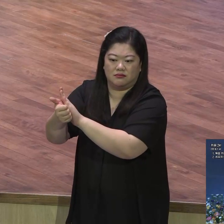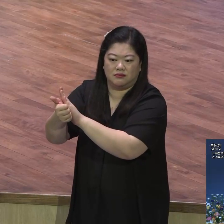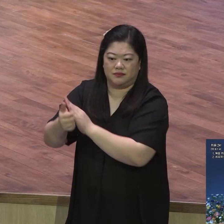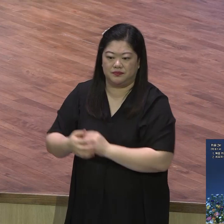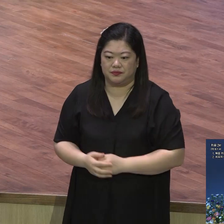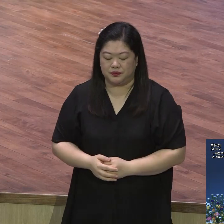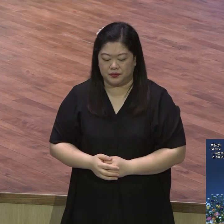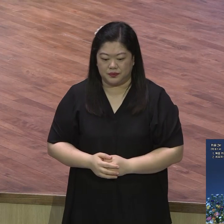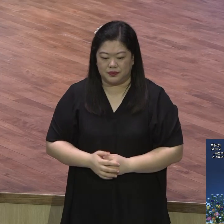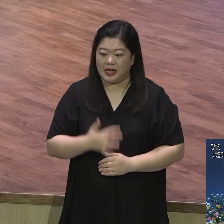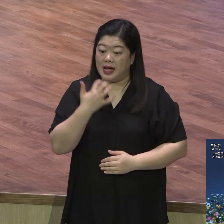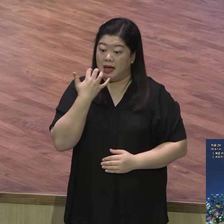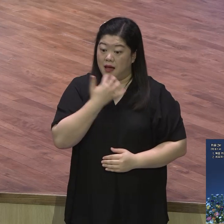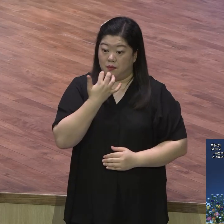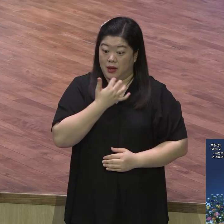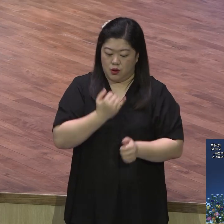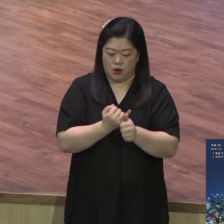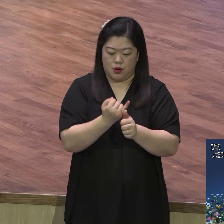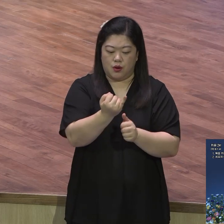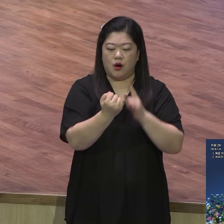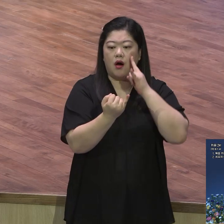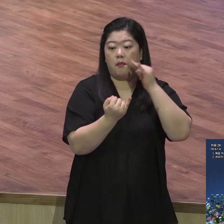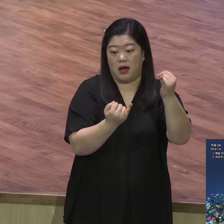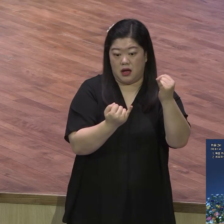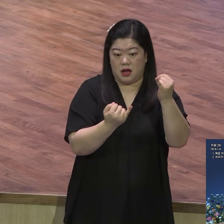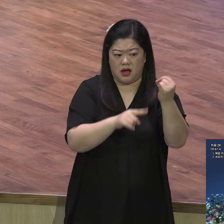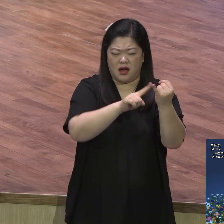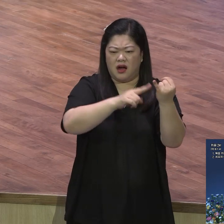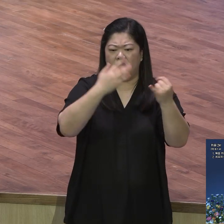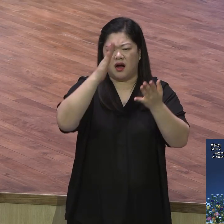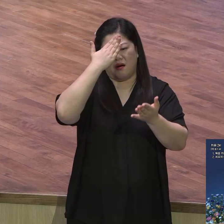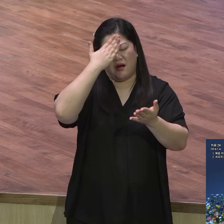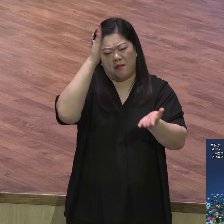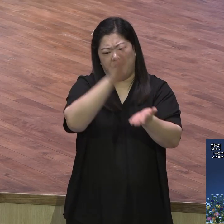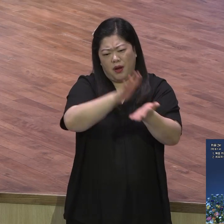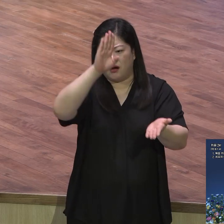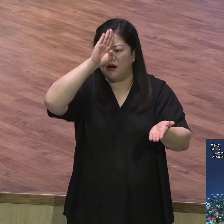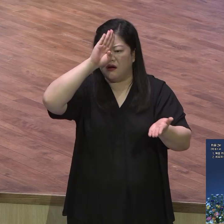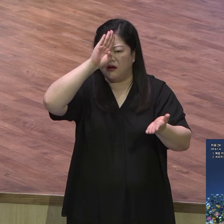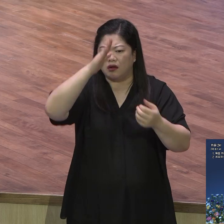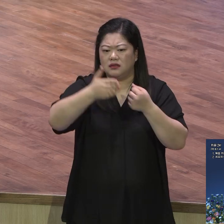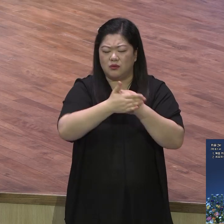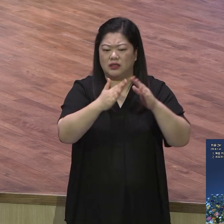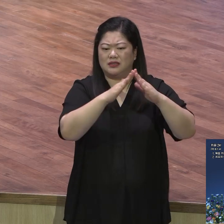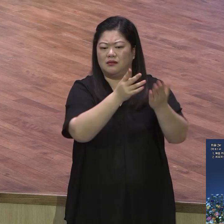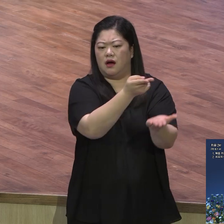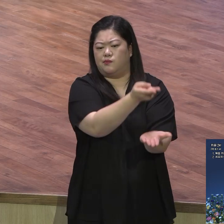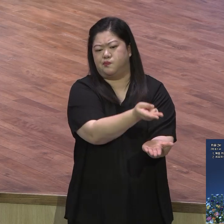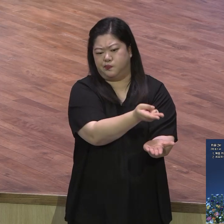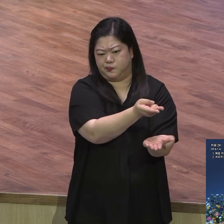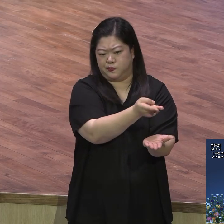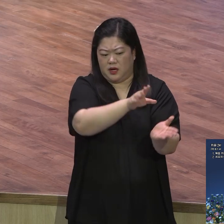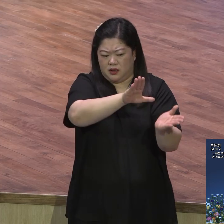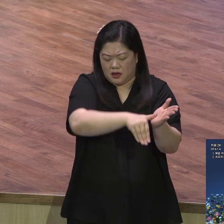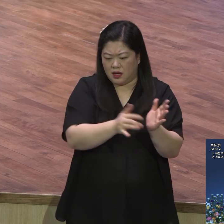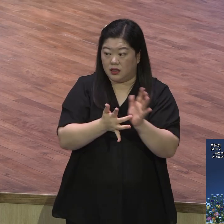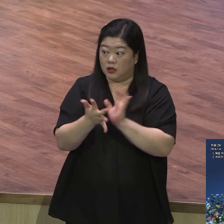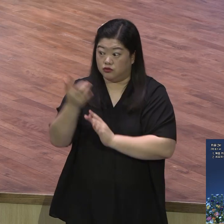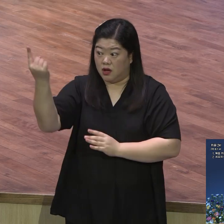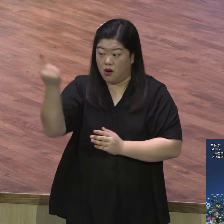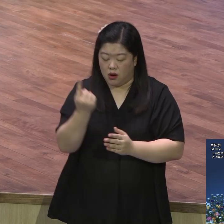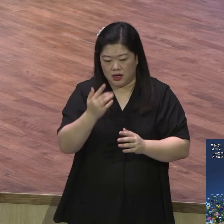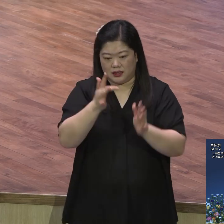곧 죽을 것 같던 베드로의 장모를 만지시자마자 열병이 떠나가고 예수님께 수종